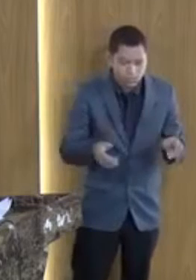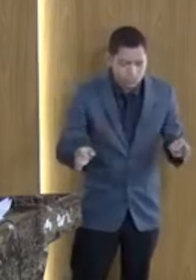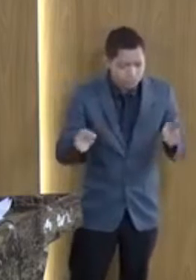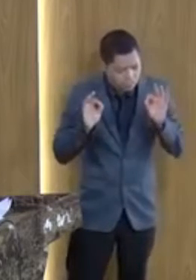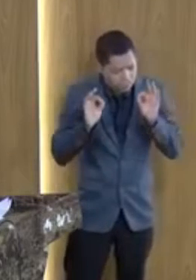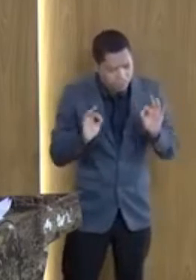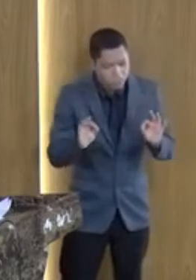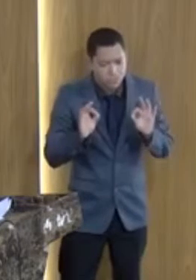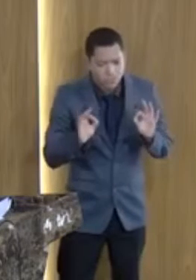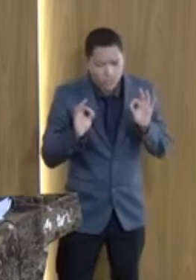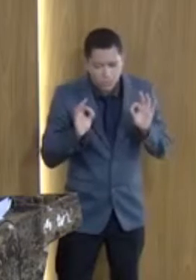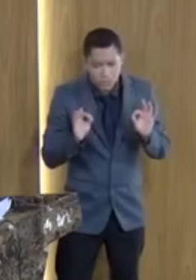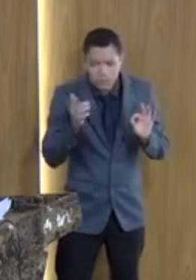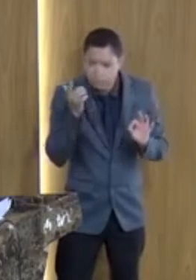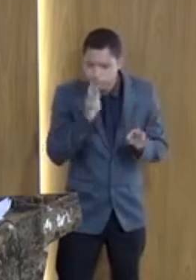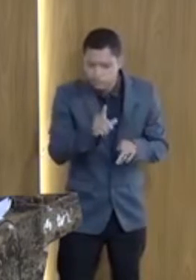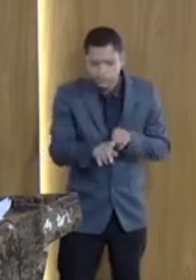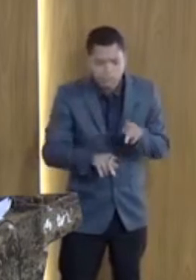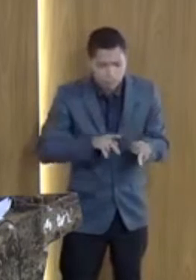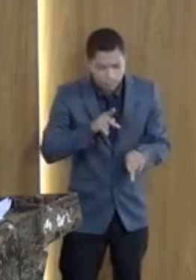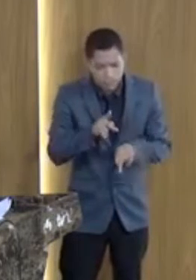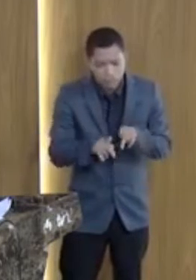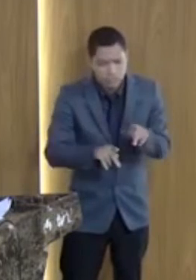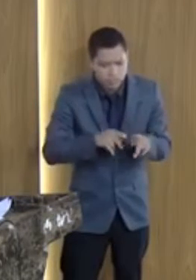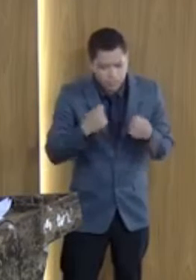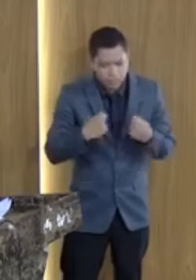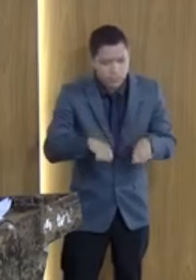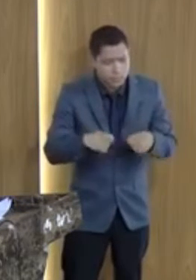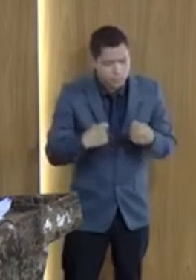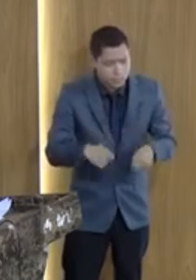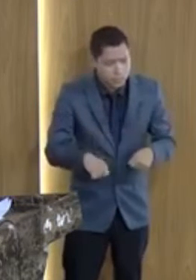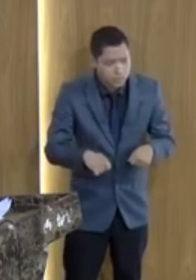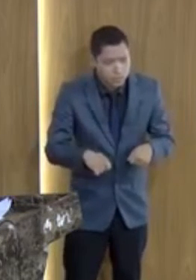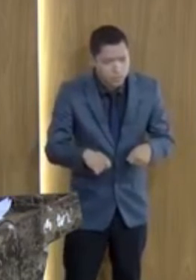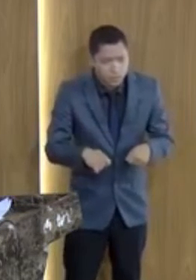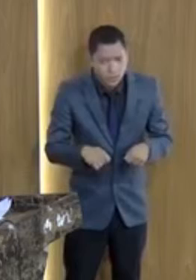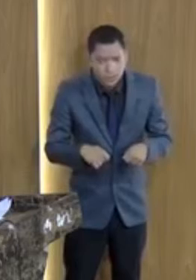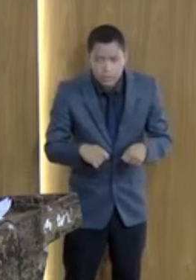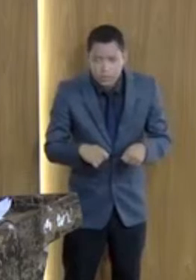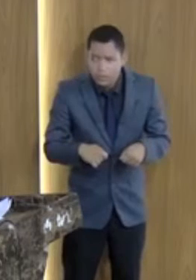em benefício das pessoas que mais necessitam. É